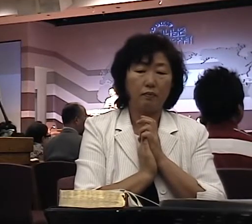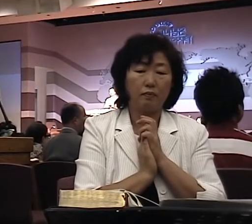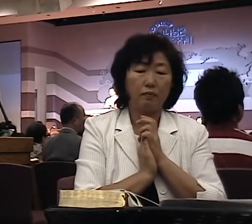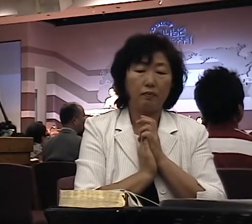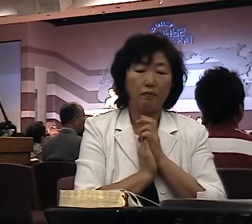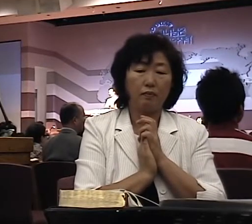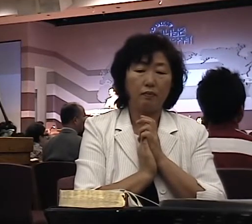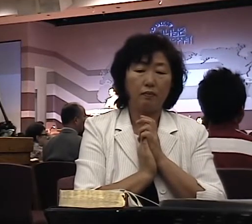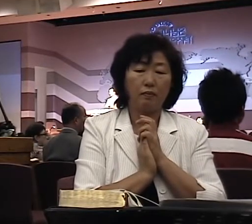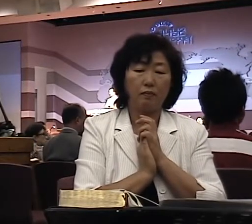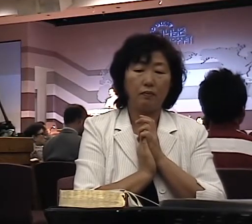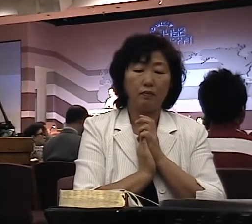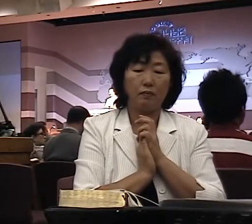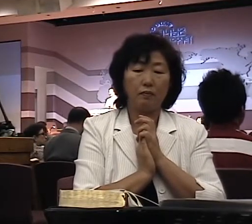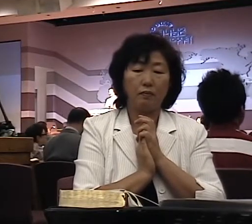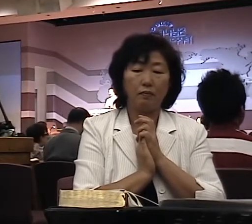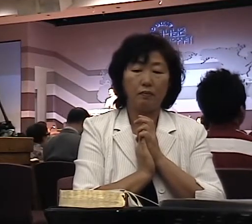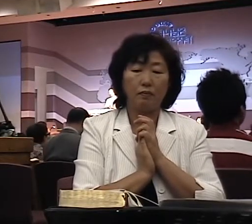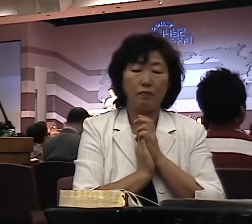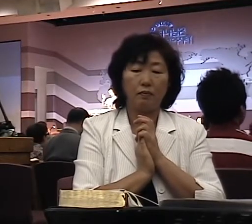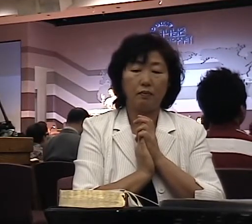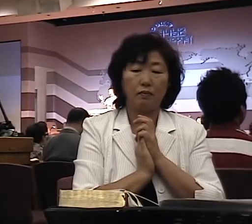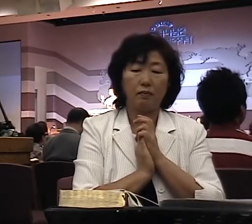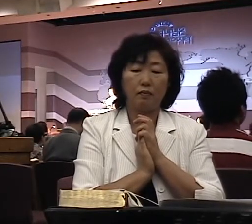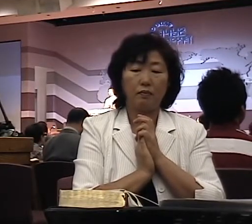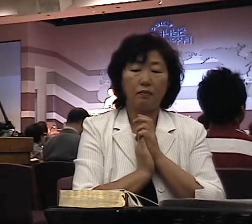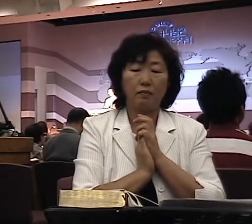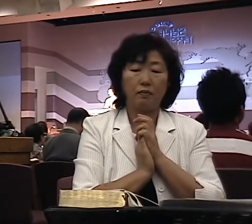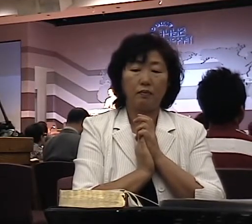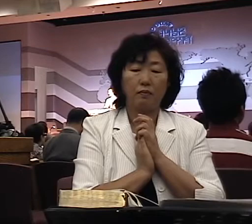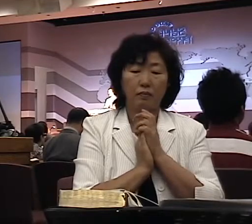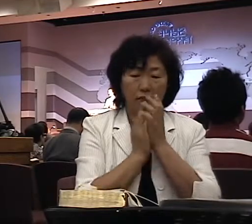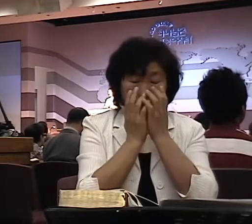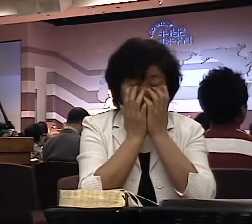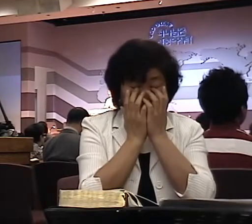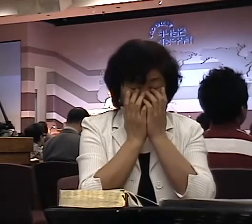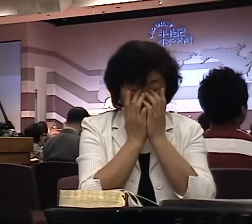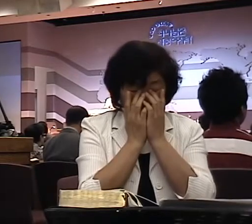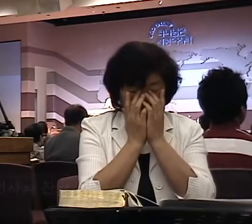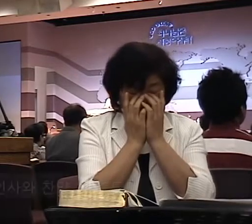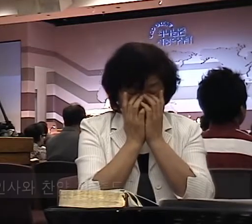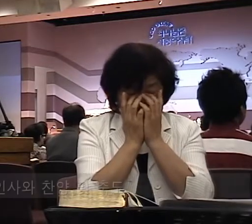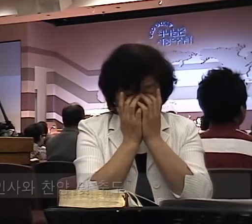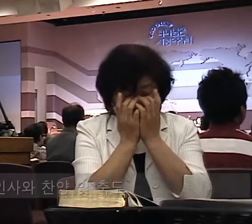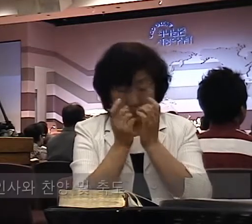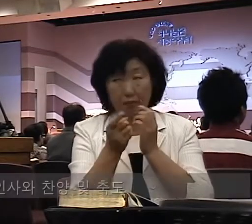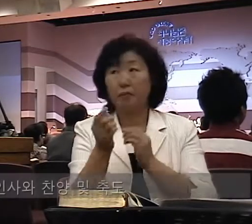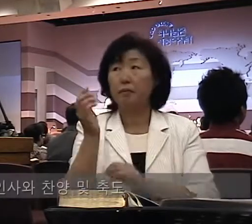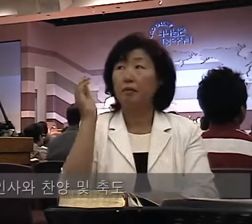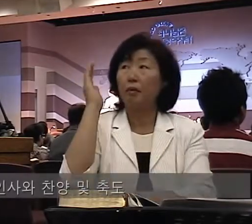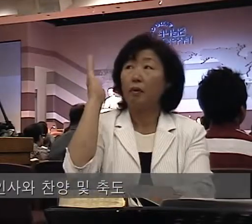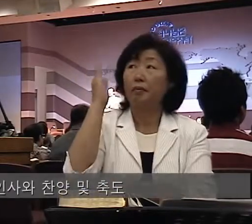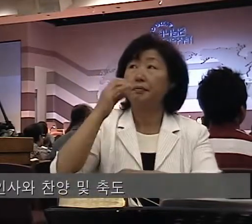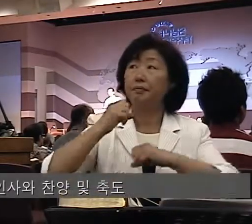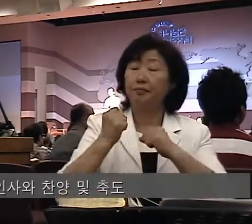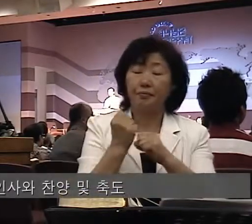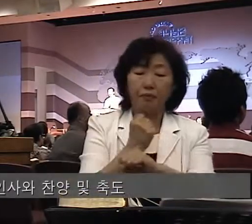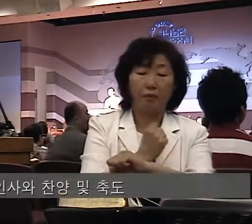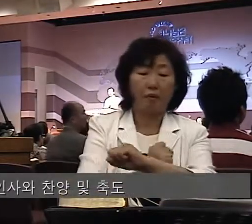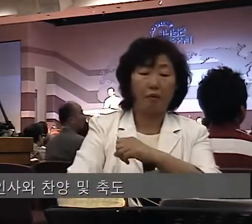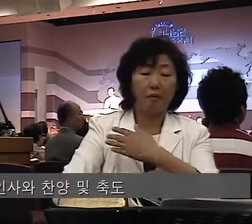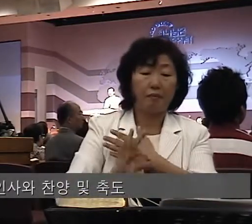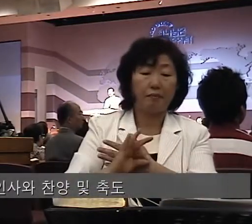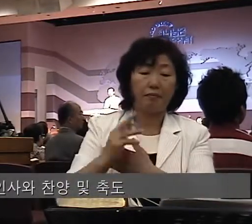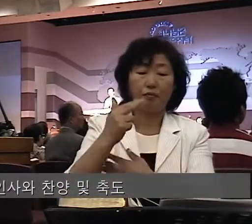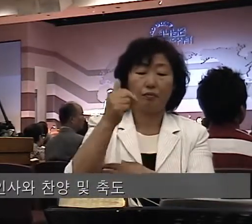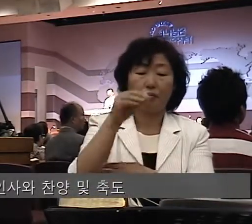그 거룩하신 존귀하신 주님께서 너 청결한 백성 되어라 말씀하시니 우리 그 말씀에 순종하며 주님 앞에